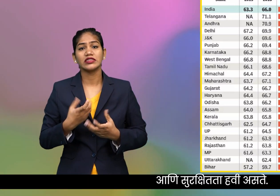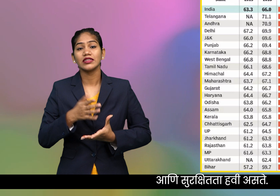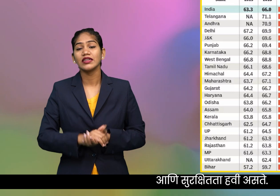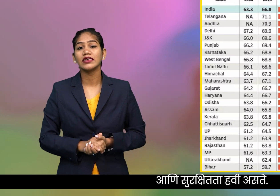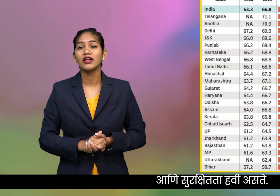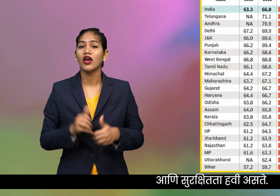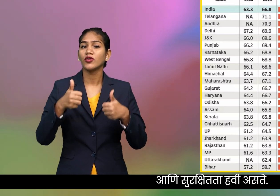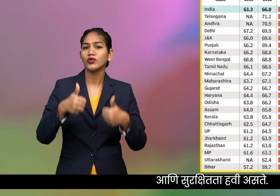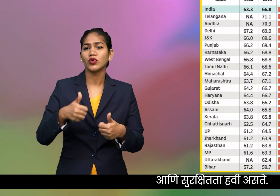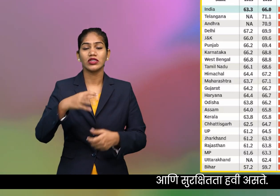आणि सुरक्षितता हवी असते.